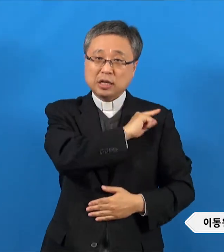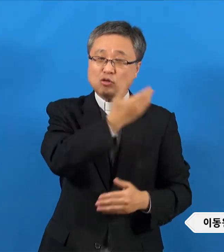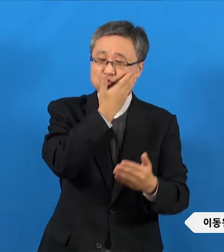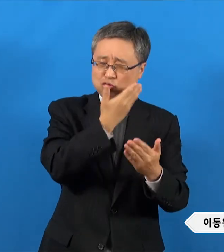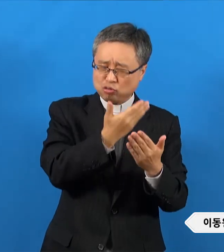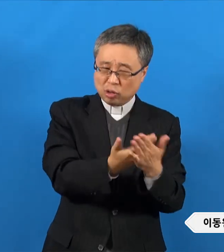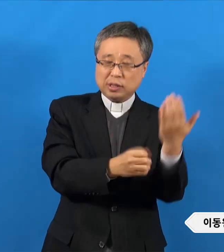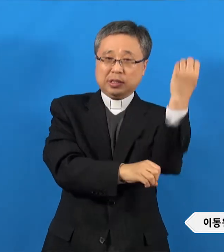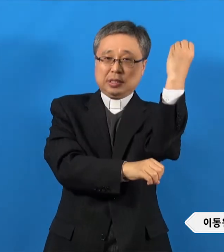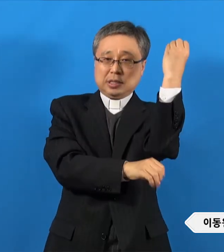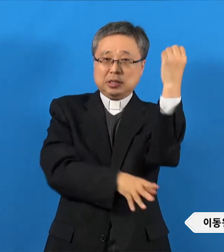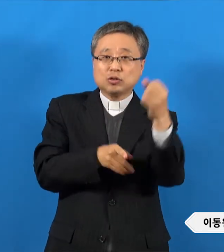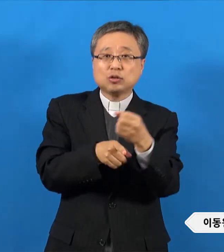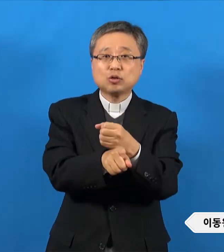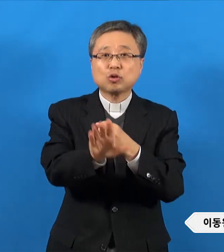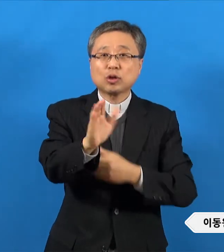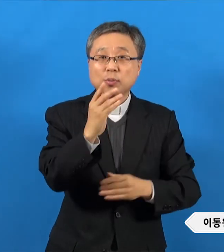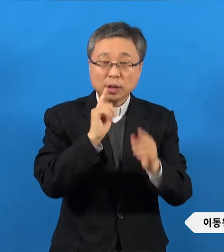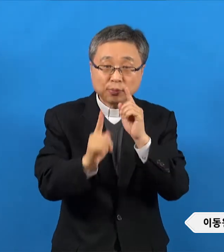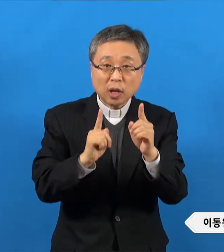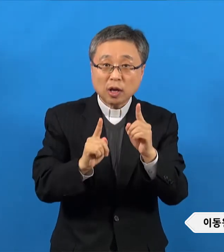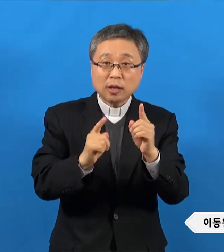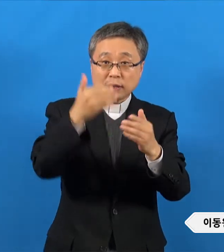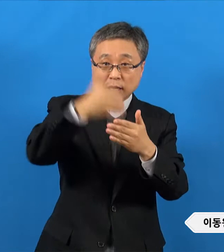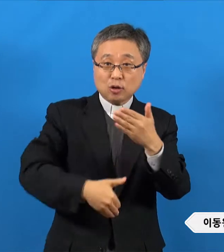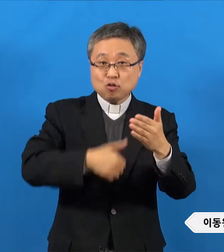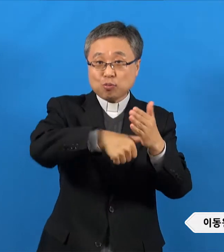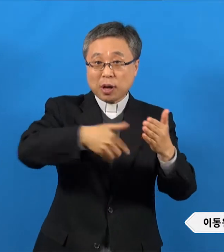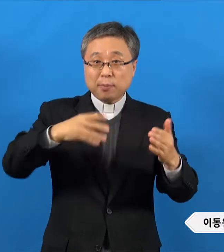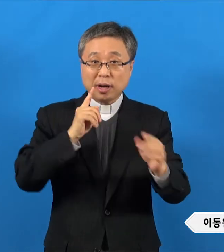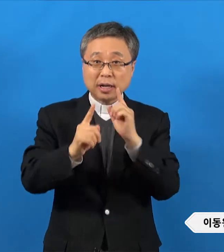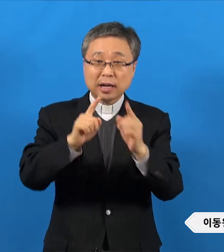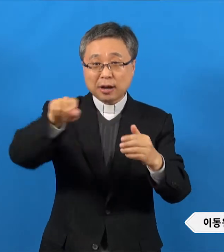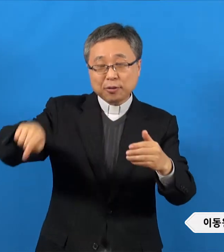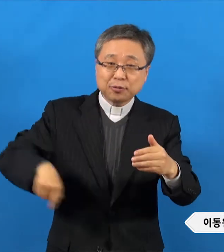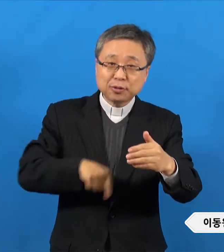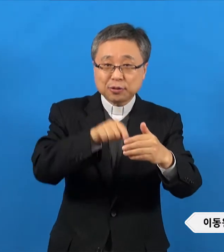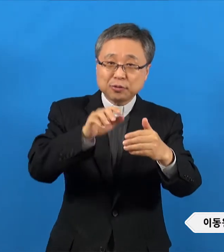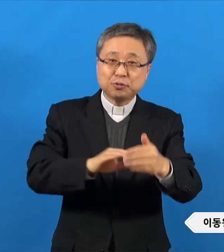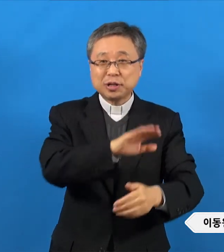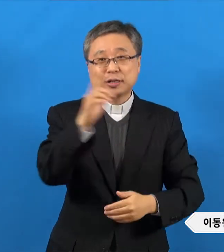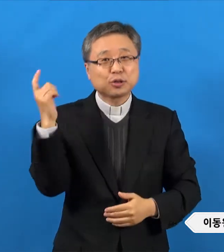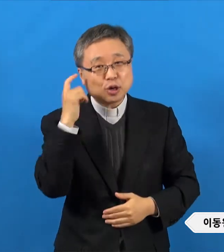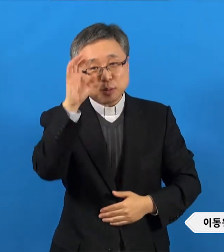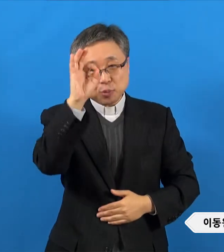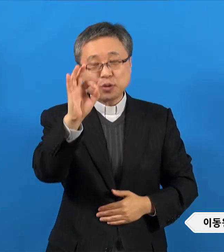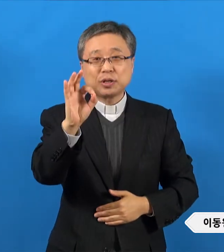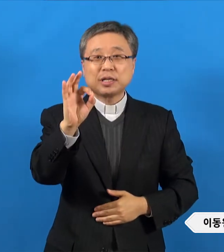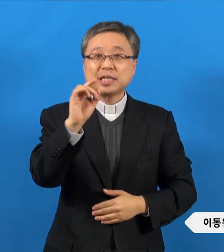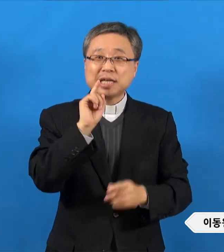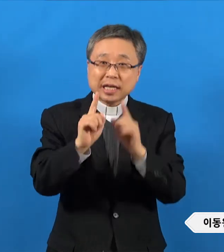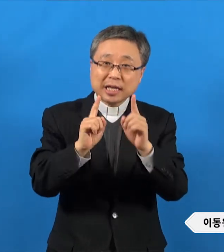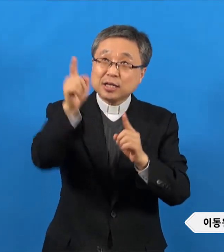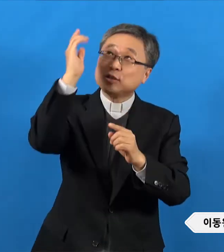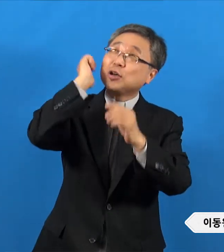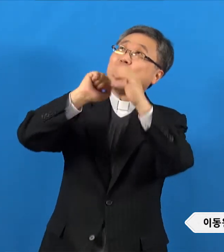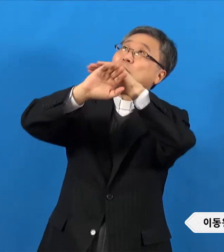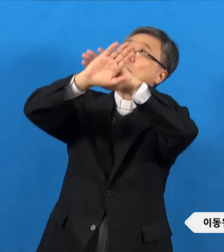된다고 말합니다. 그가 남긴 유명한 말 가운데 우리가 들어본 이런 이야기가 있을 것입니다. 저 하늘에는 밤하늘에는